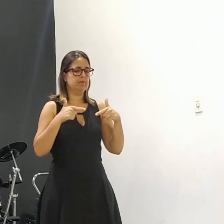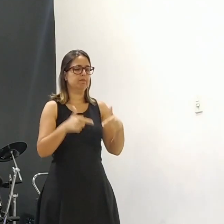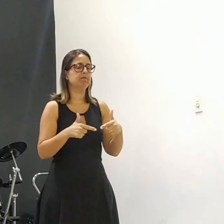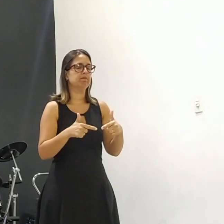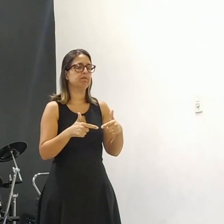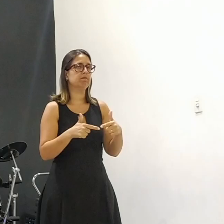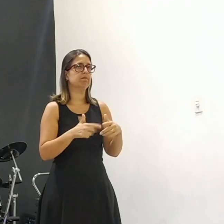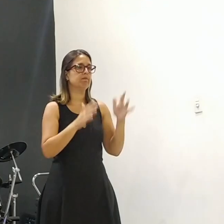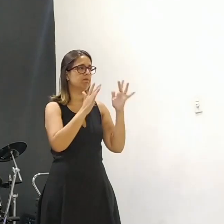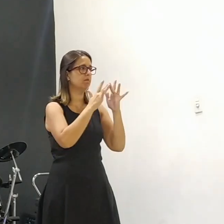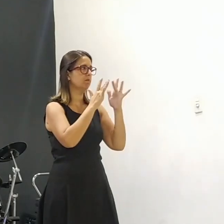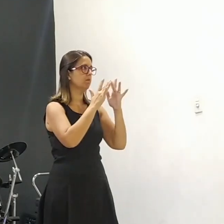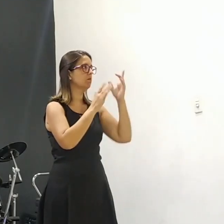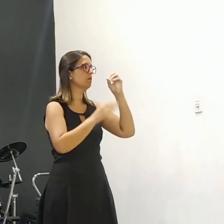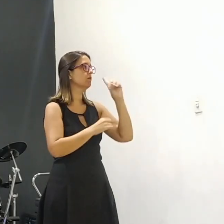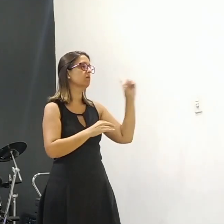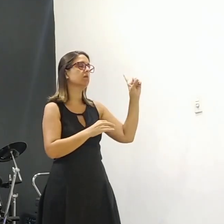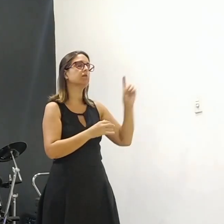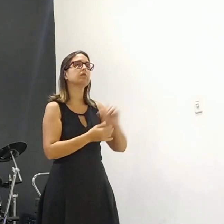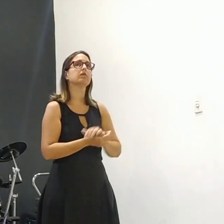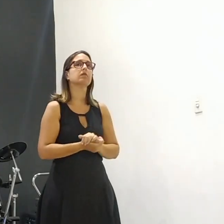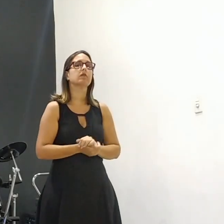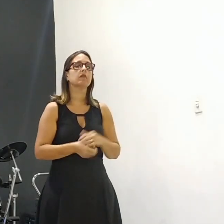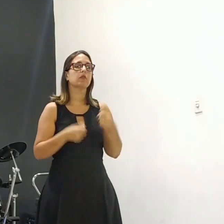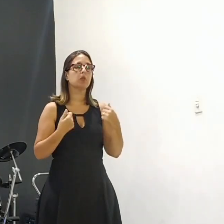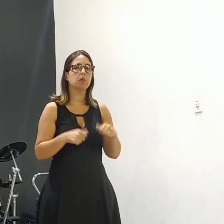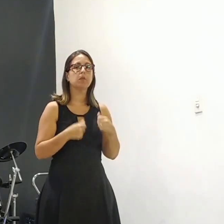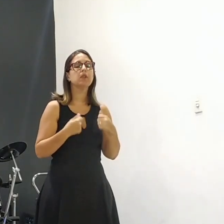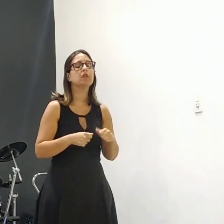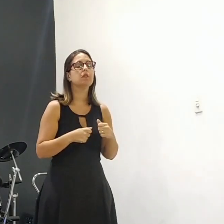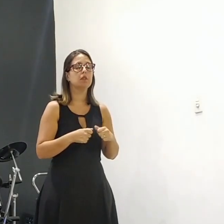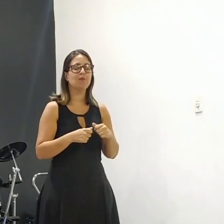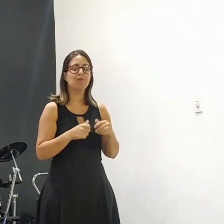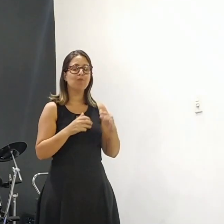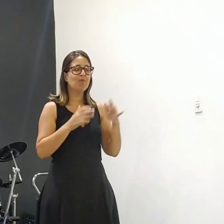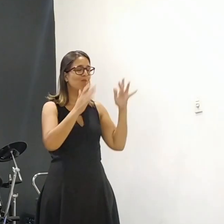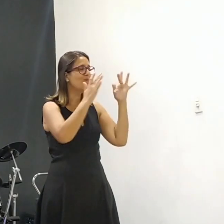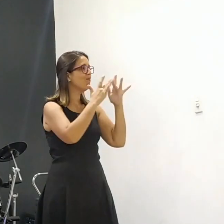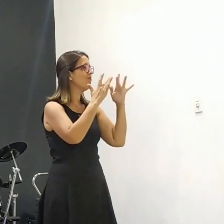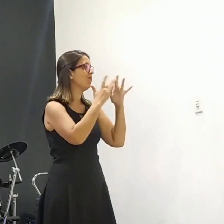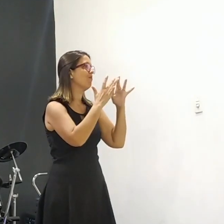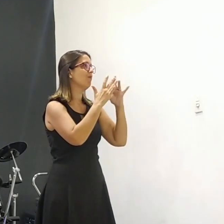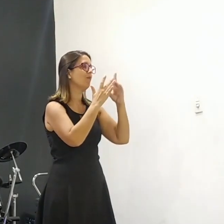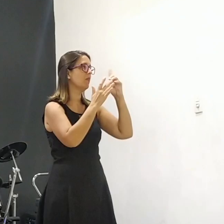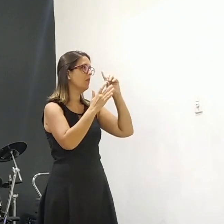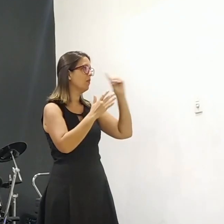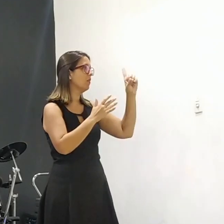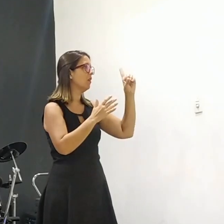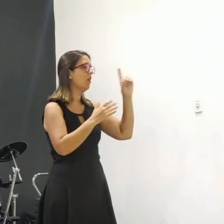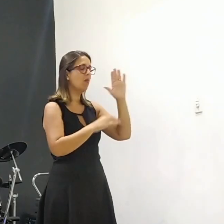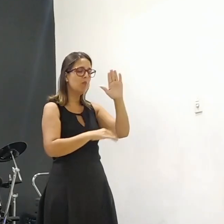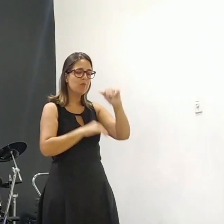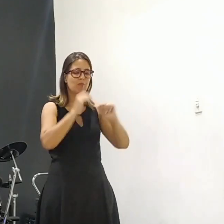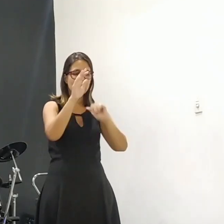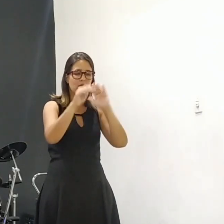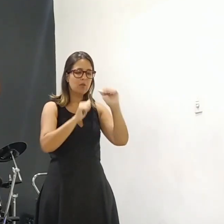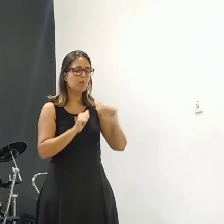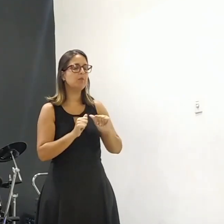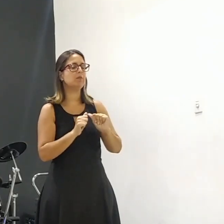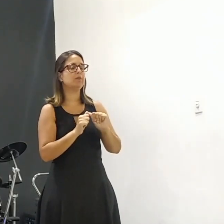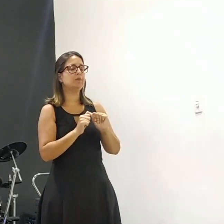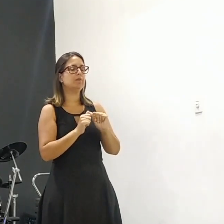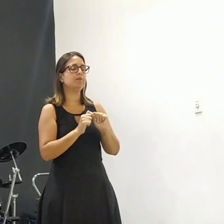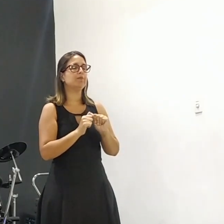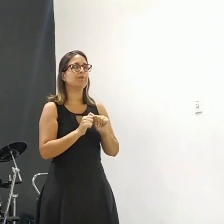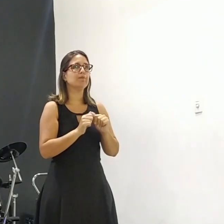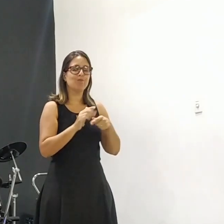conhecer a Deus. Quer dizer, eu preciso cada vez conhecer mais esse Deus que me chamou, conhecer mais